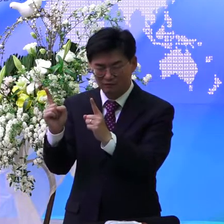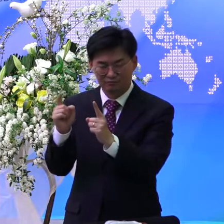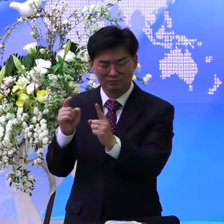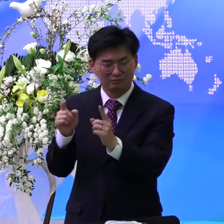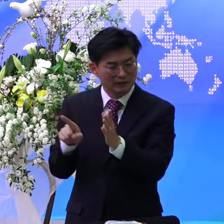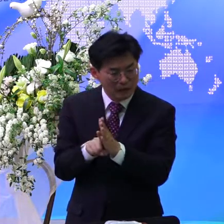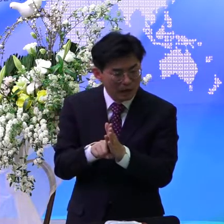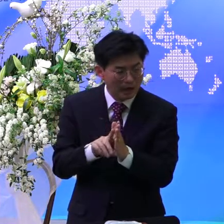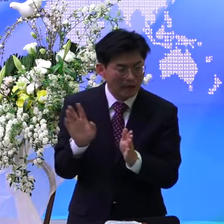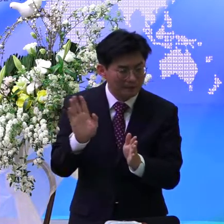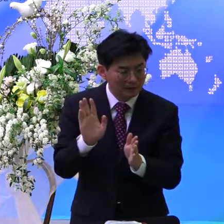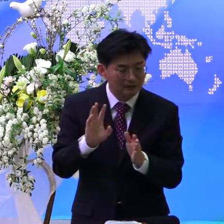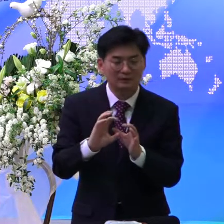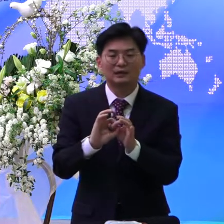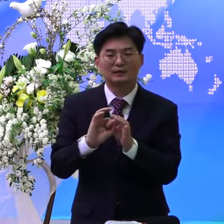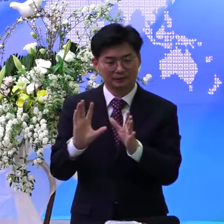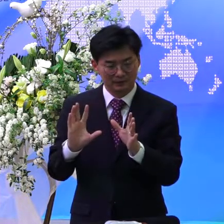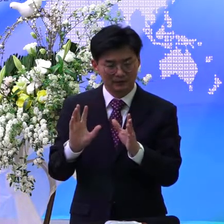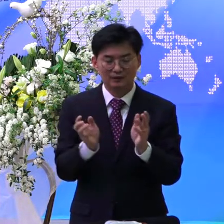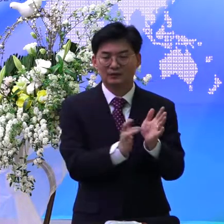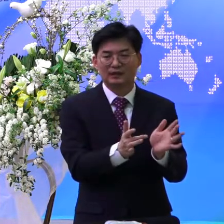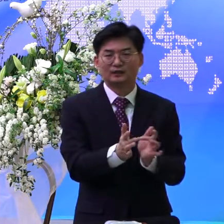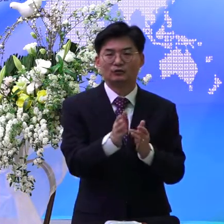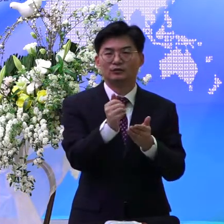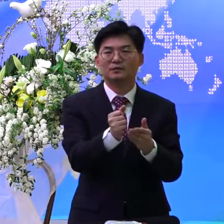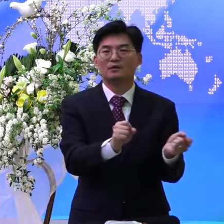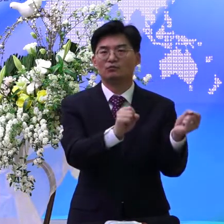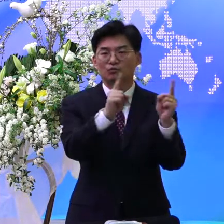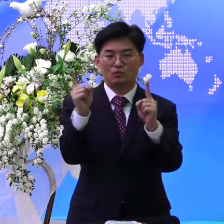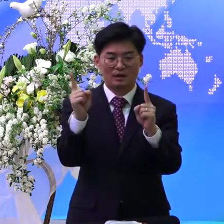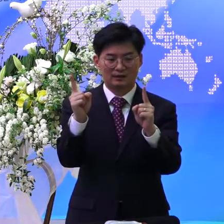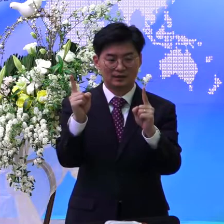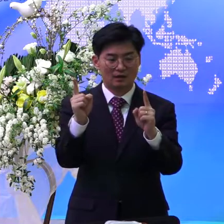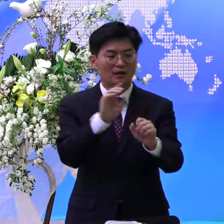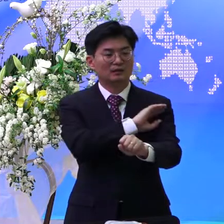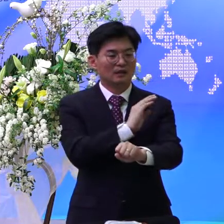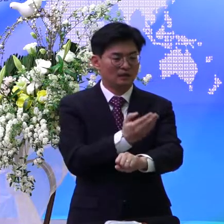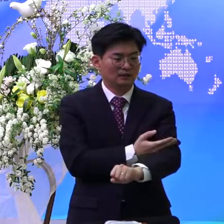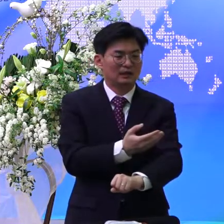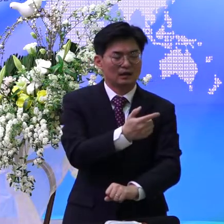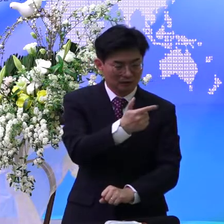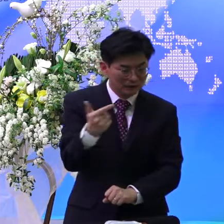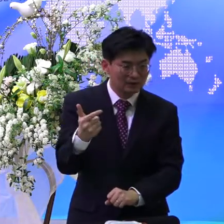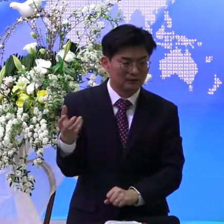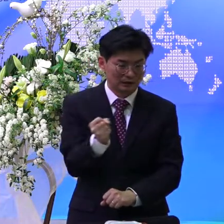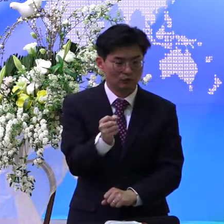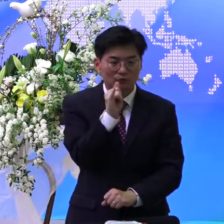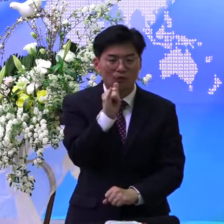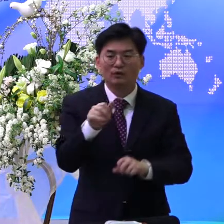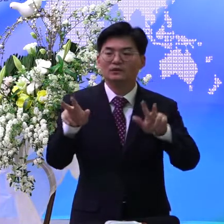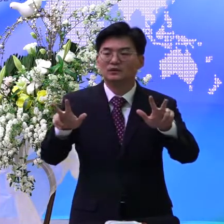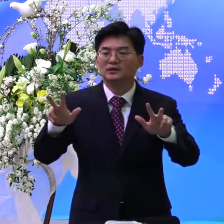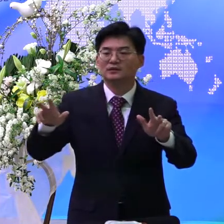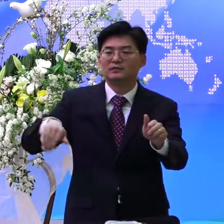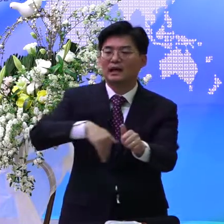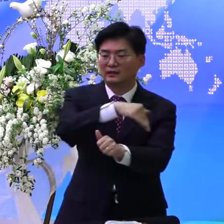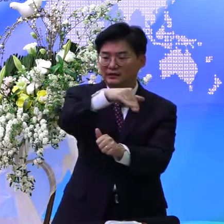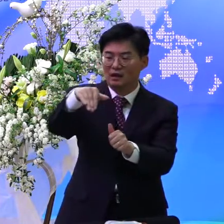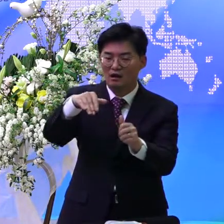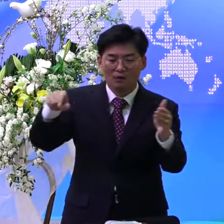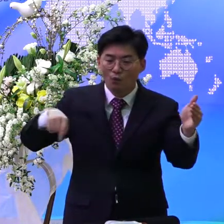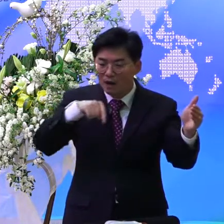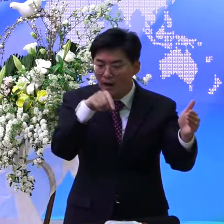예수님께서 부활하셔서 죽음의 권세를 이기셨다고 하는 것, 지금도 우리 가운데 또 역사하고 계시다고 하는 그 사실은 변함이 없습니다.